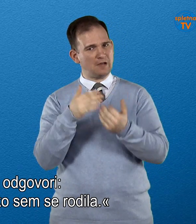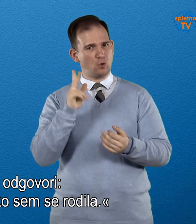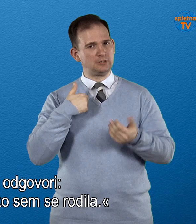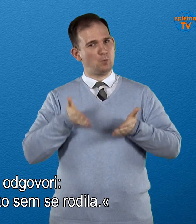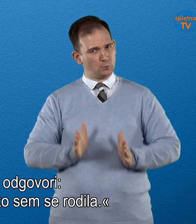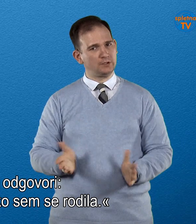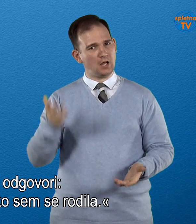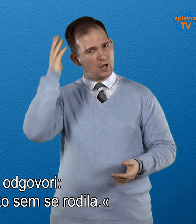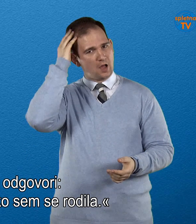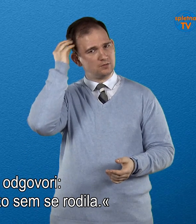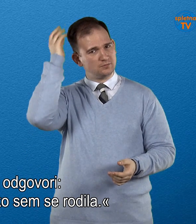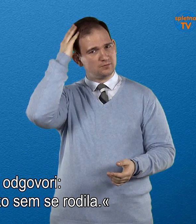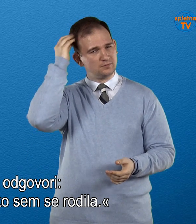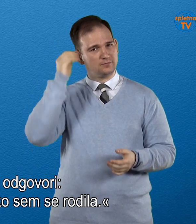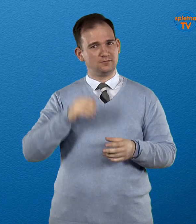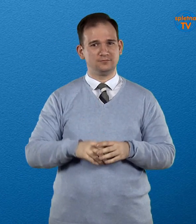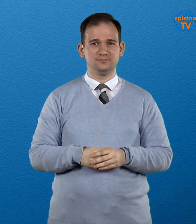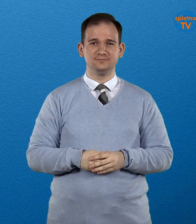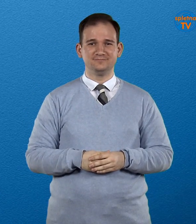so bili, ko sem se rodila.